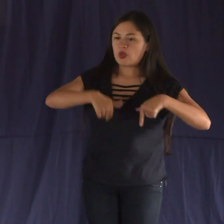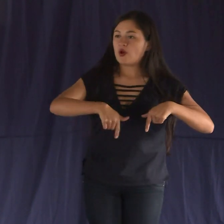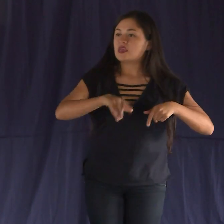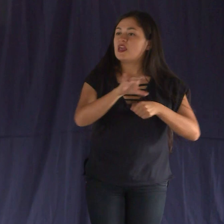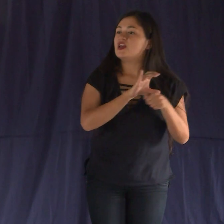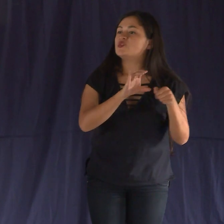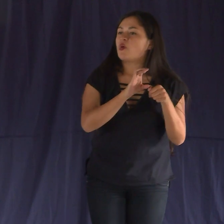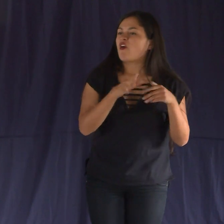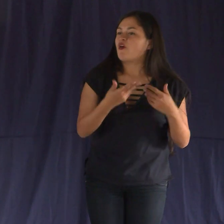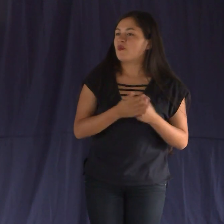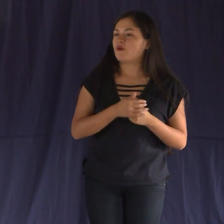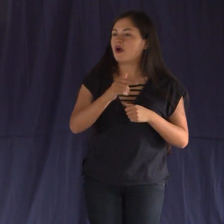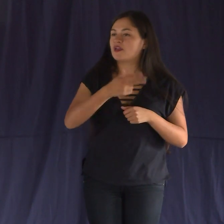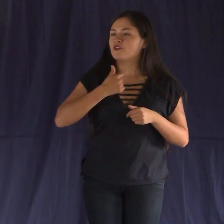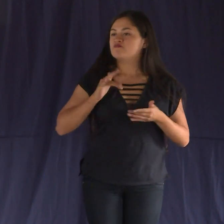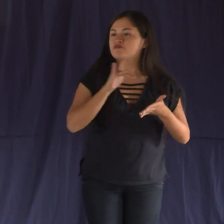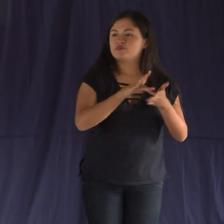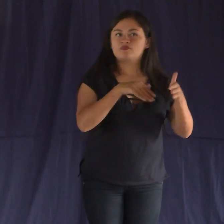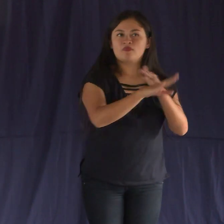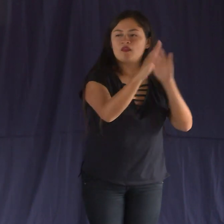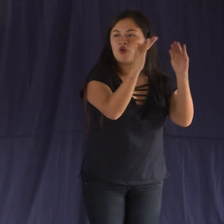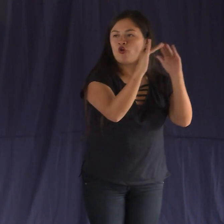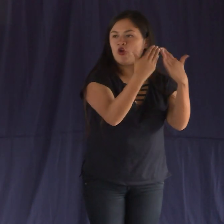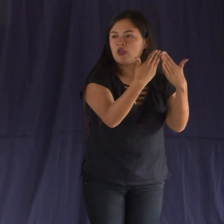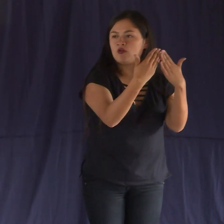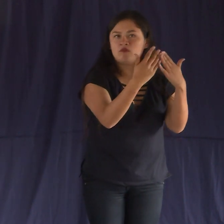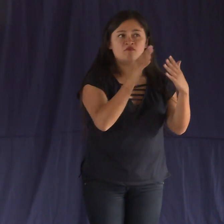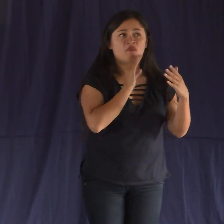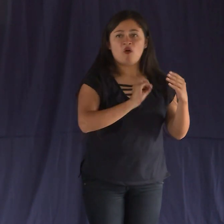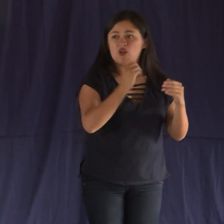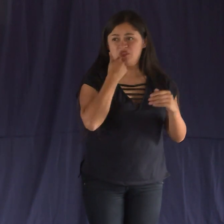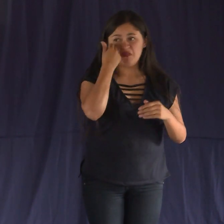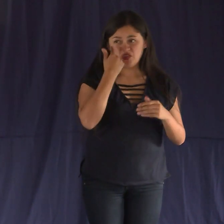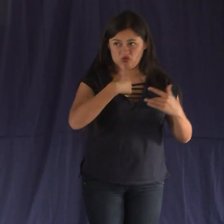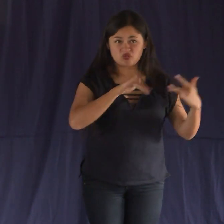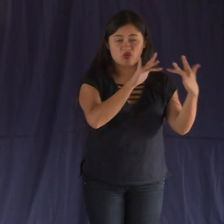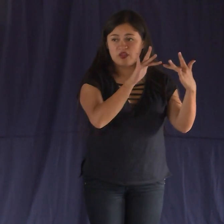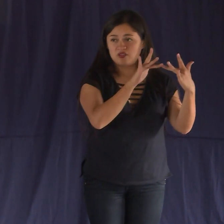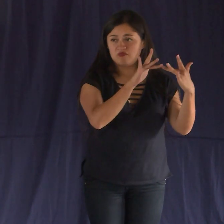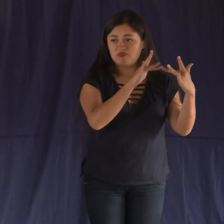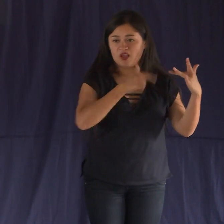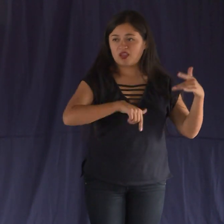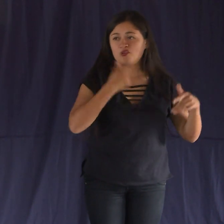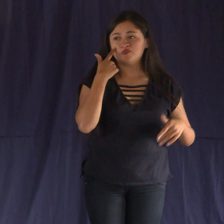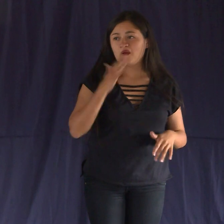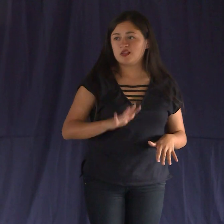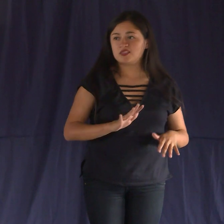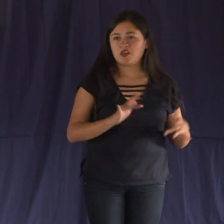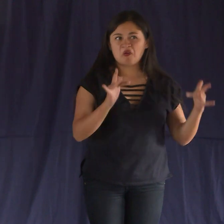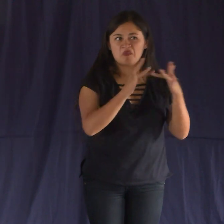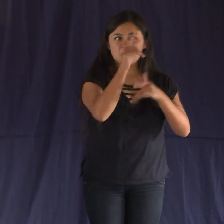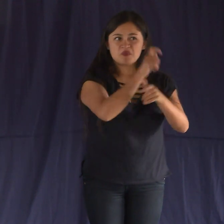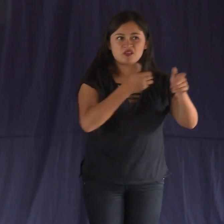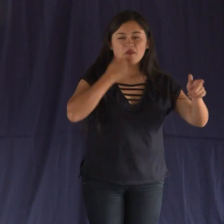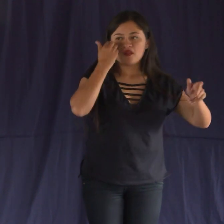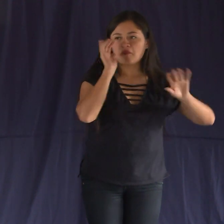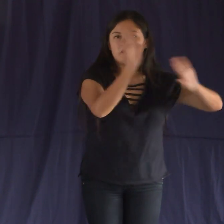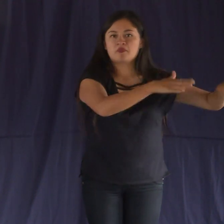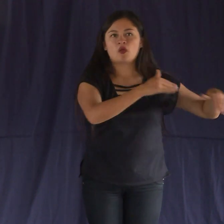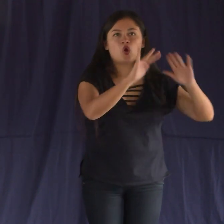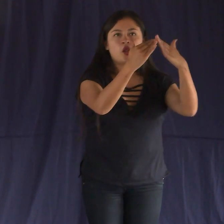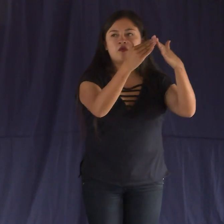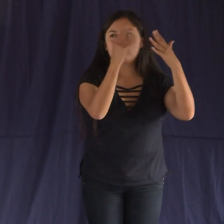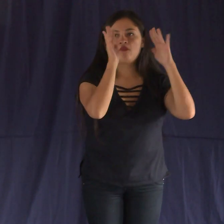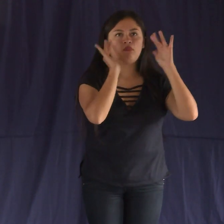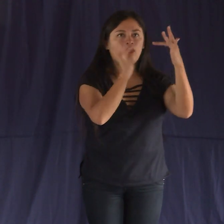Entonces, allá la educación la imparten los abuelos, en donde no hay un aula de clase como tal, como nosotros lo